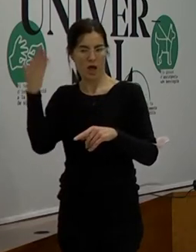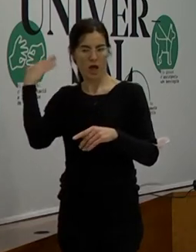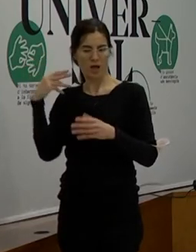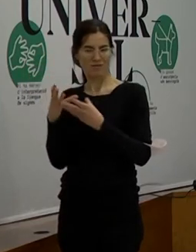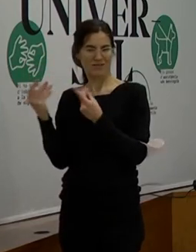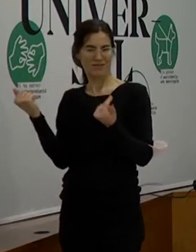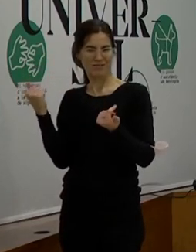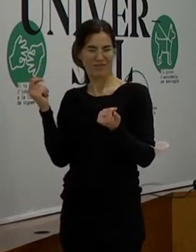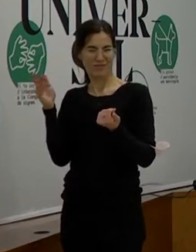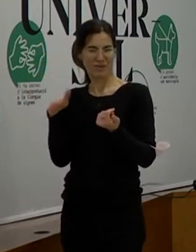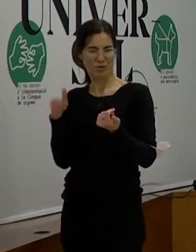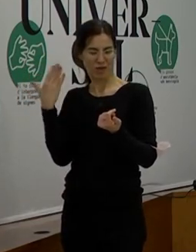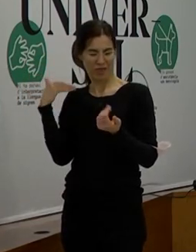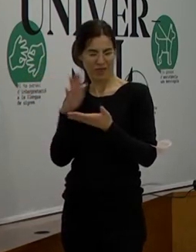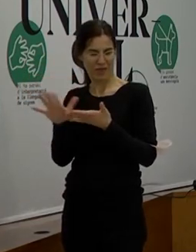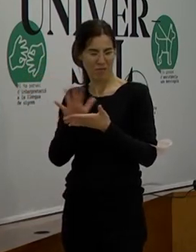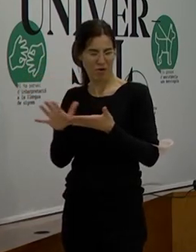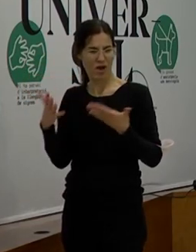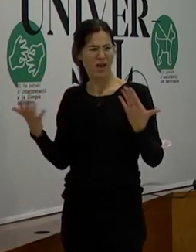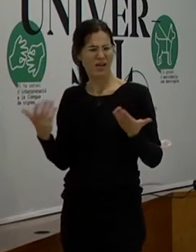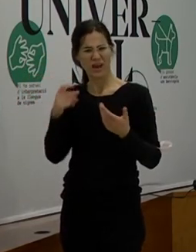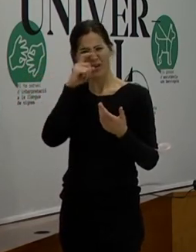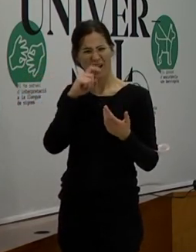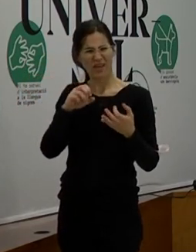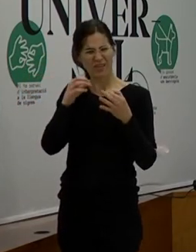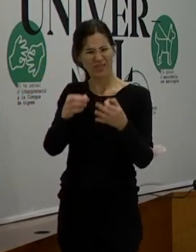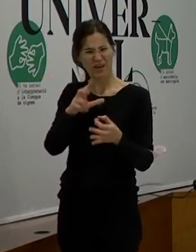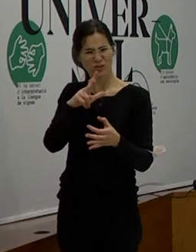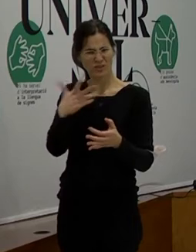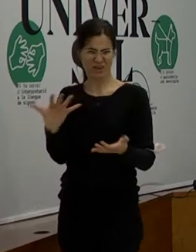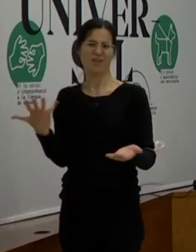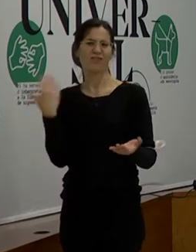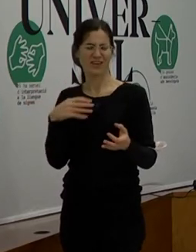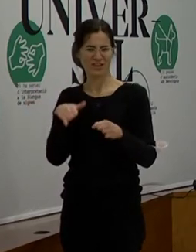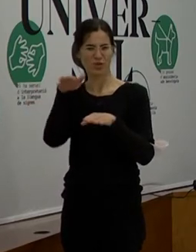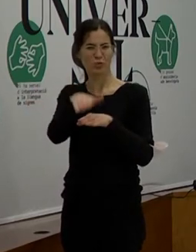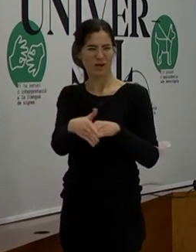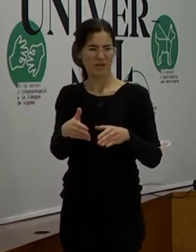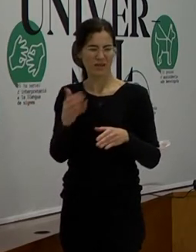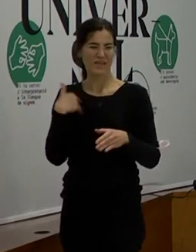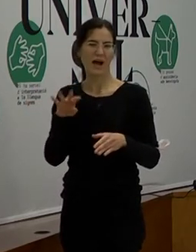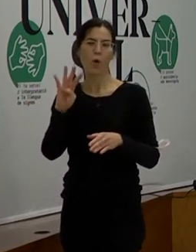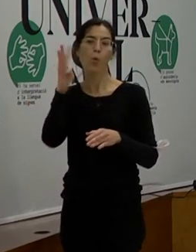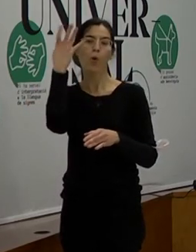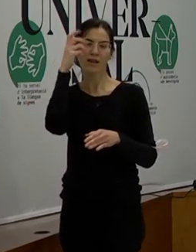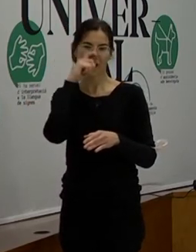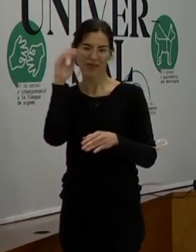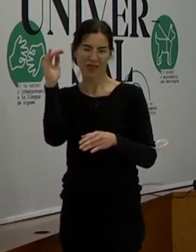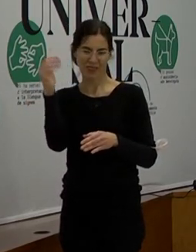marxat. I ara arribar als 85, superat. Quarta edat, 85.